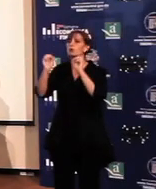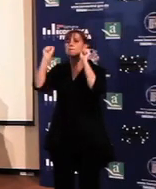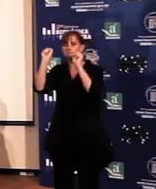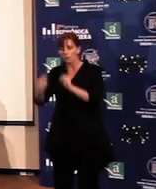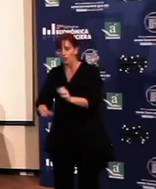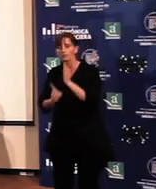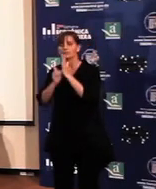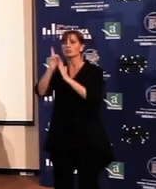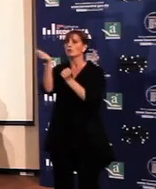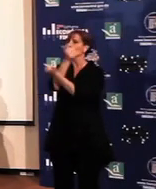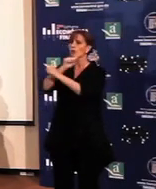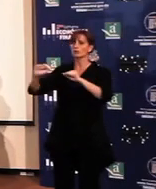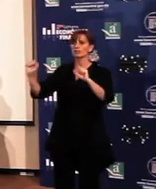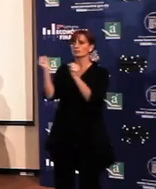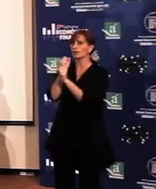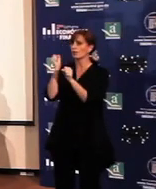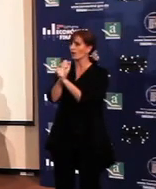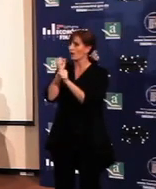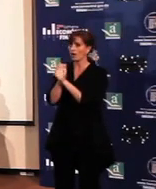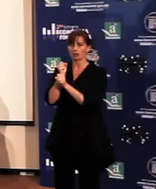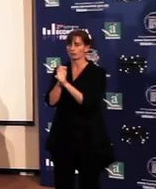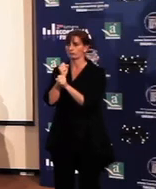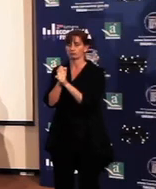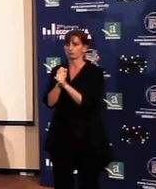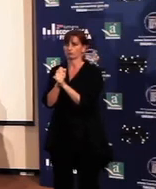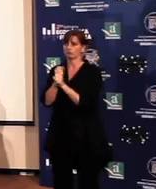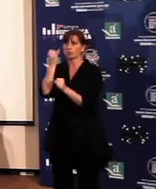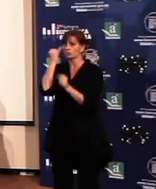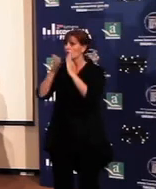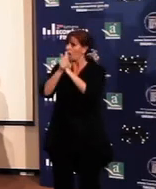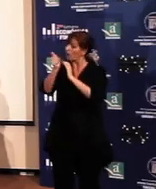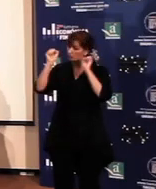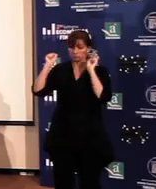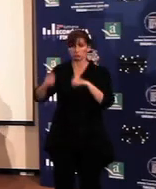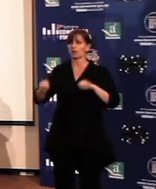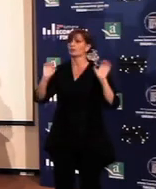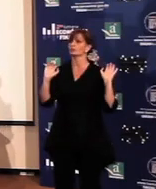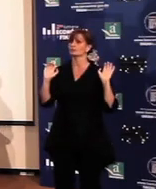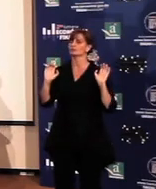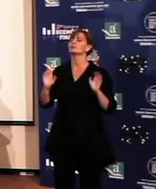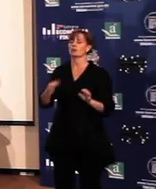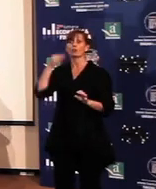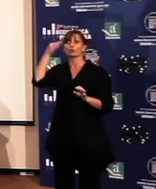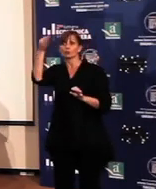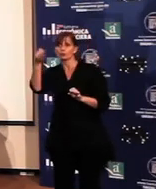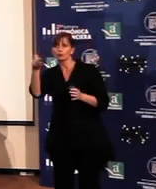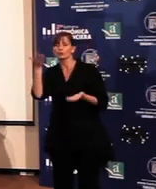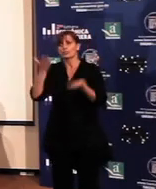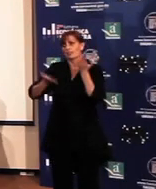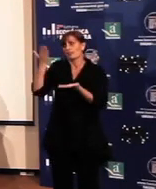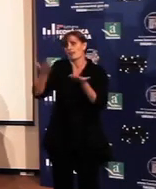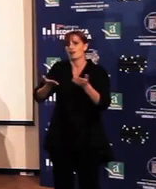desarrollar trabajo en lo que están en la capacidad habrán plazas que no puedan